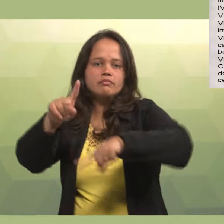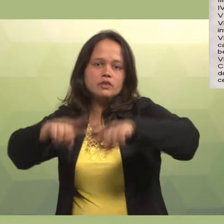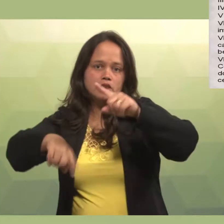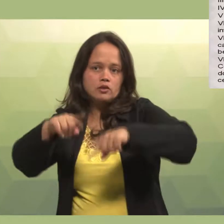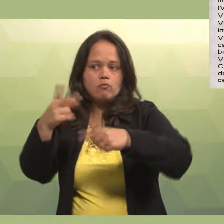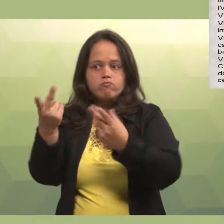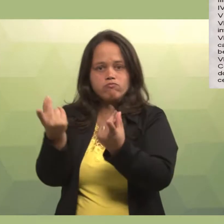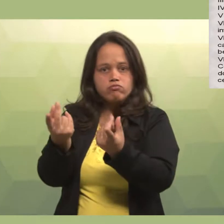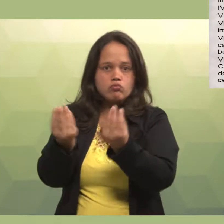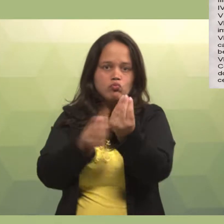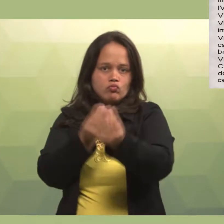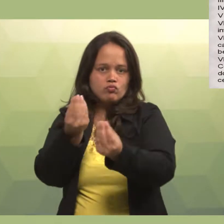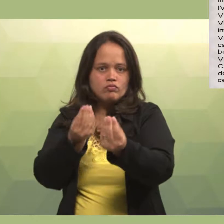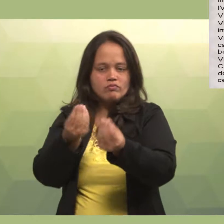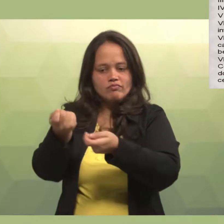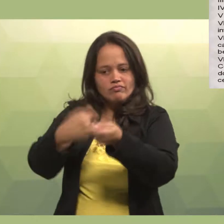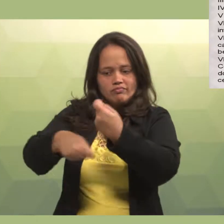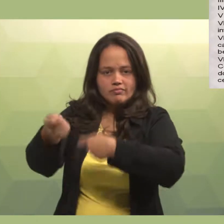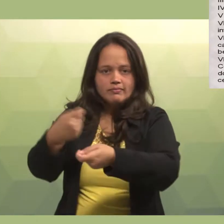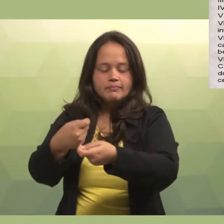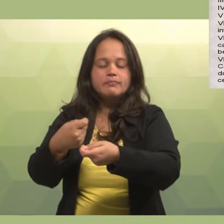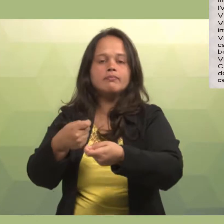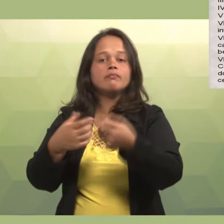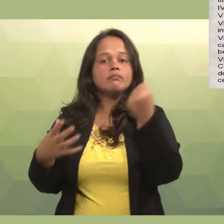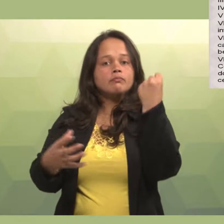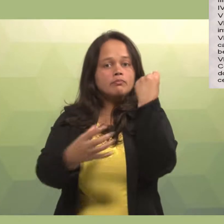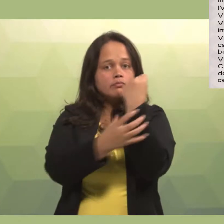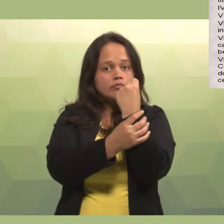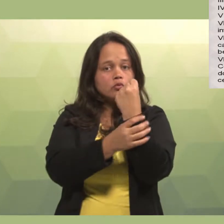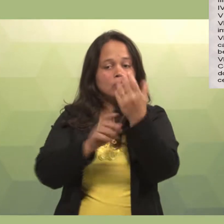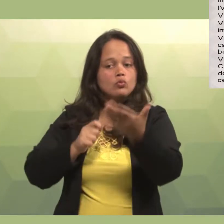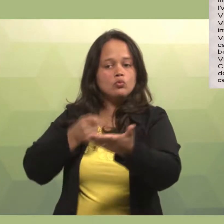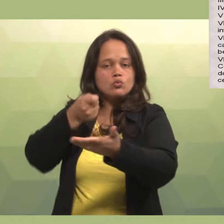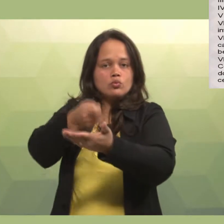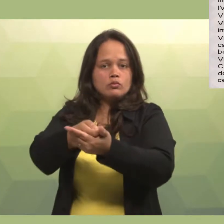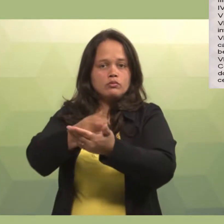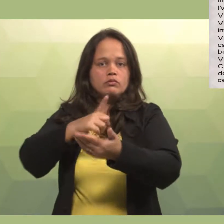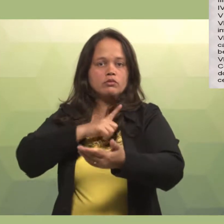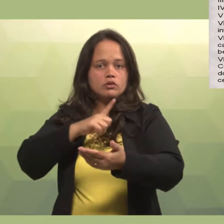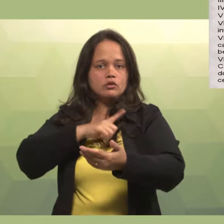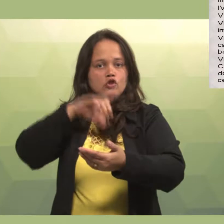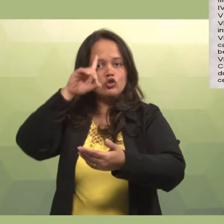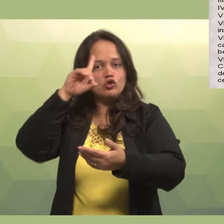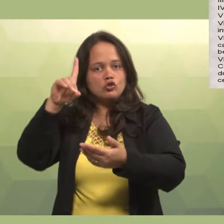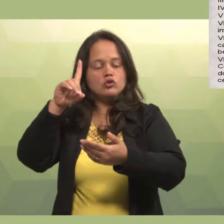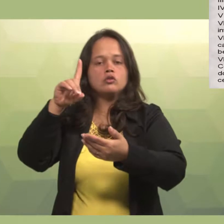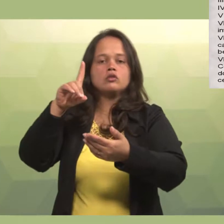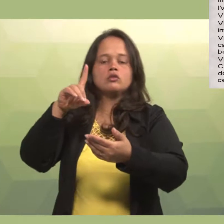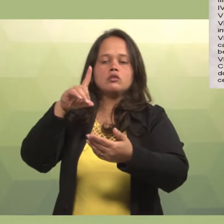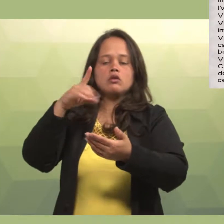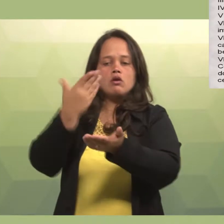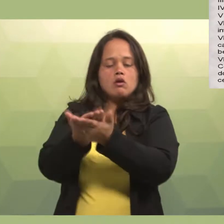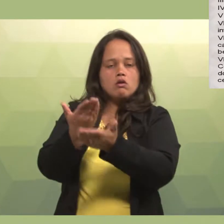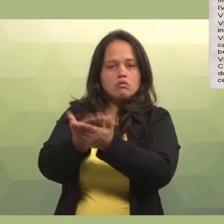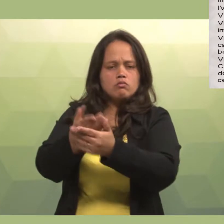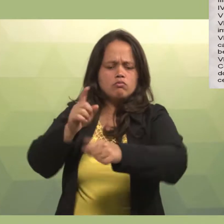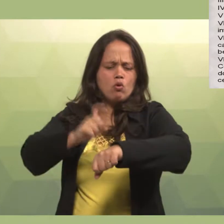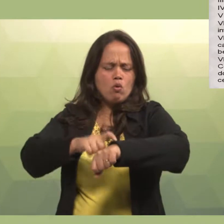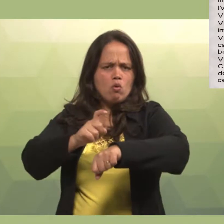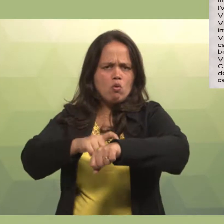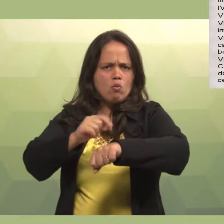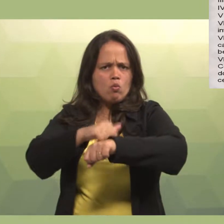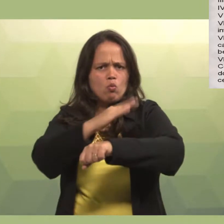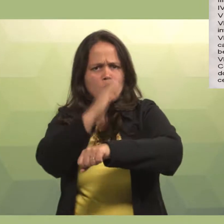assegurar o cumprimento dos dias letivos e horas-aulas estabelecidas, velar pelo cumprimento do plano de trabalho de